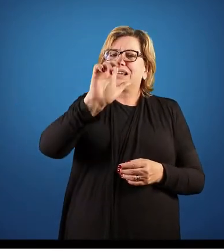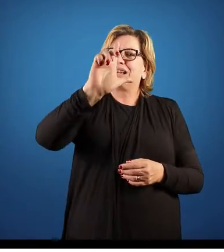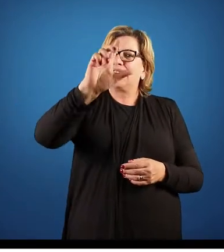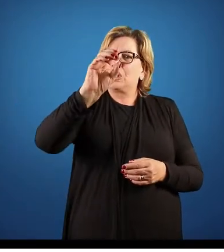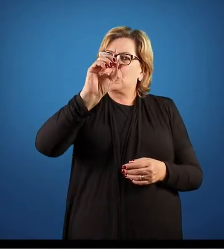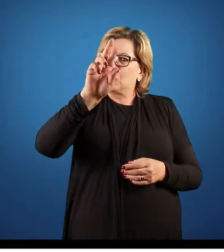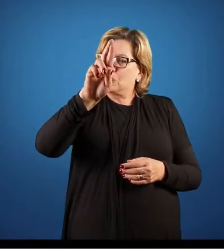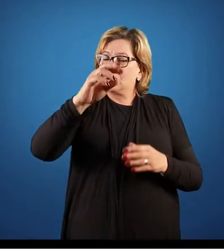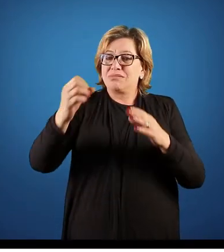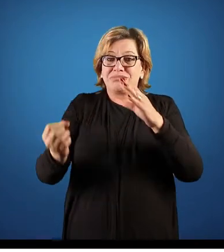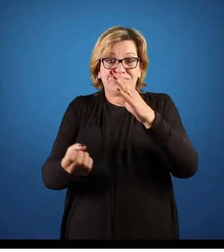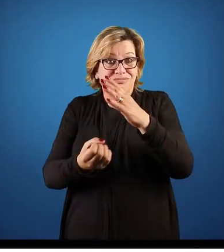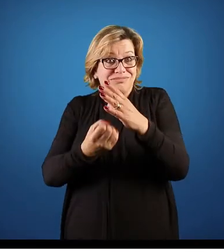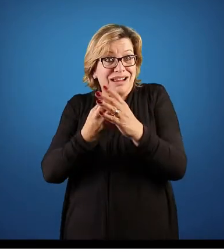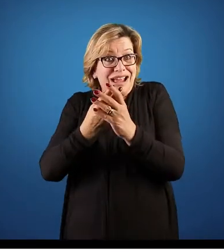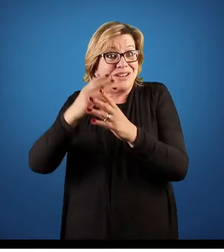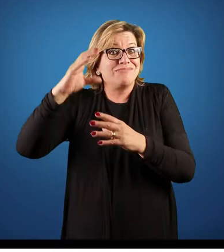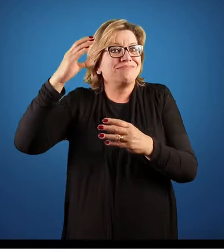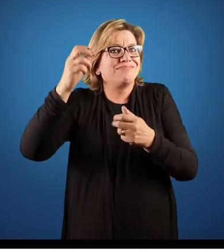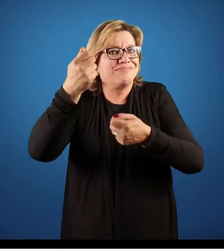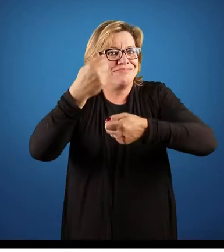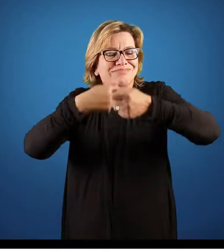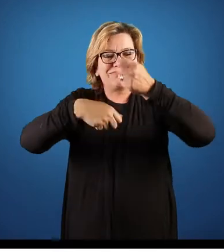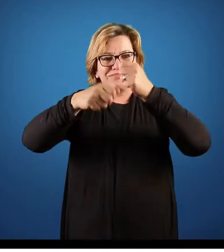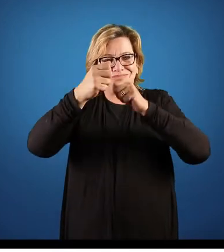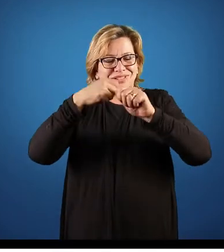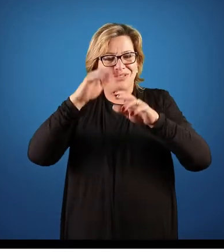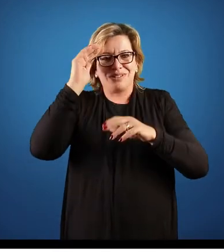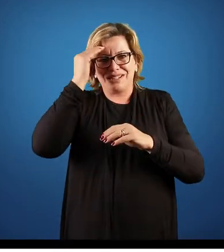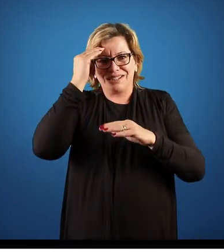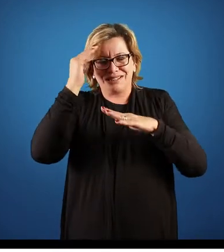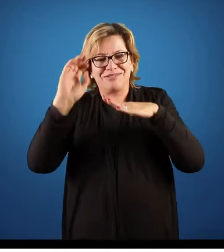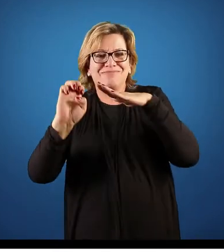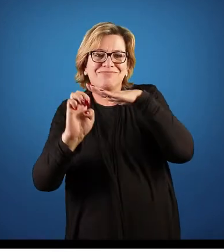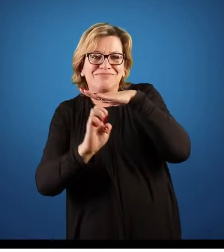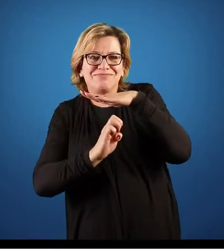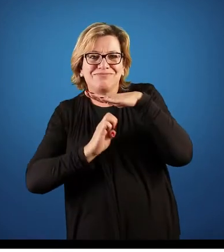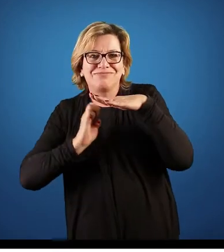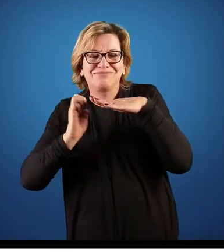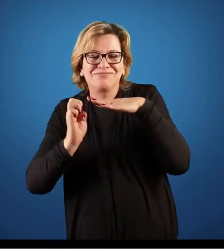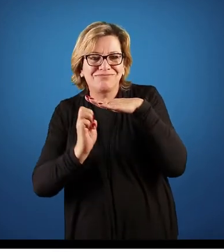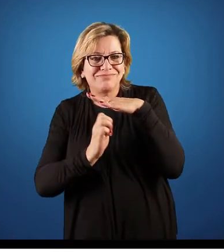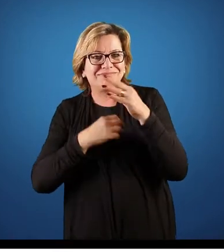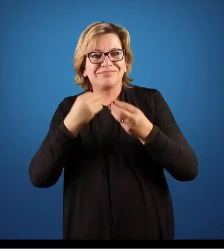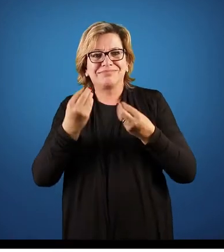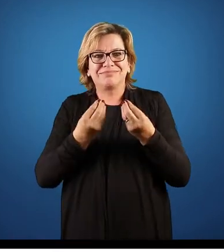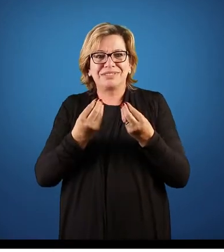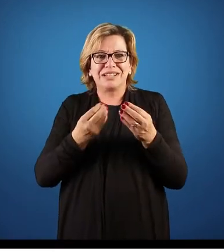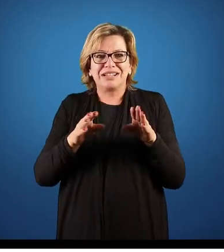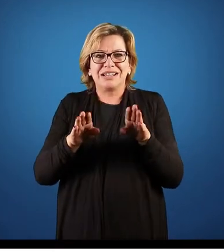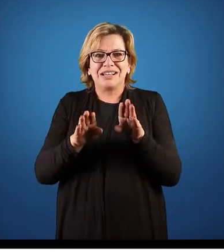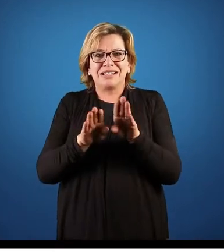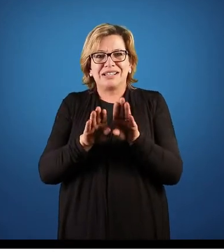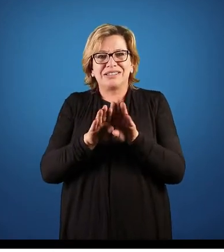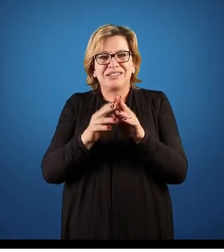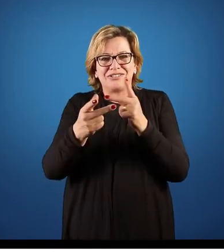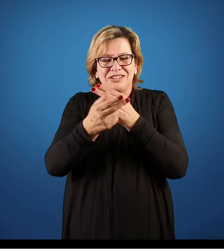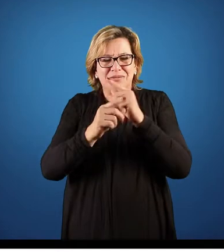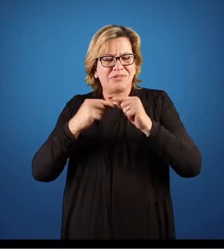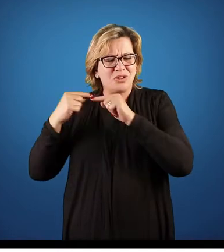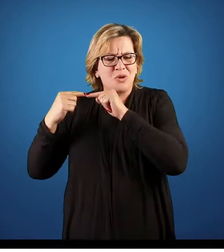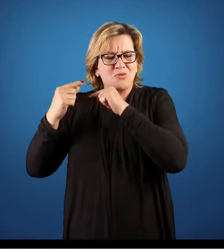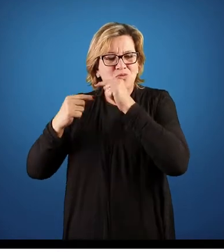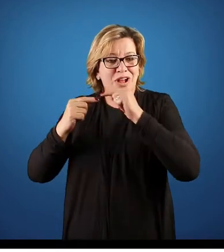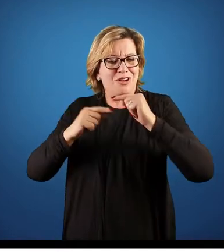para justamente entender as organizações a partir de lá e foram criados foi uma vaia vôos às várias evoluções